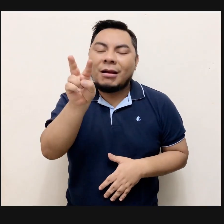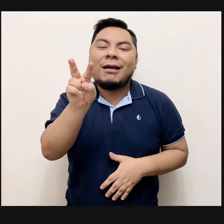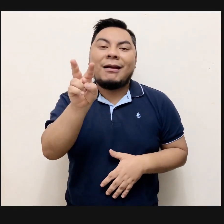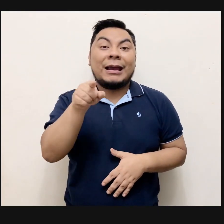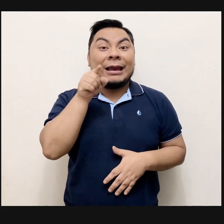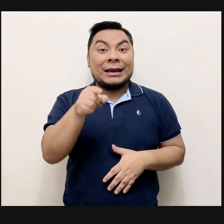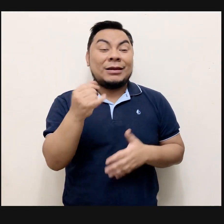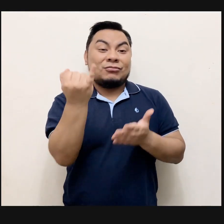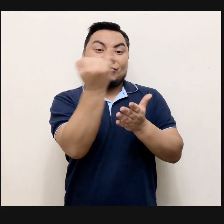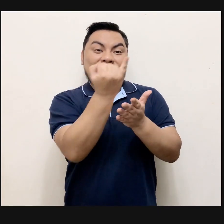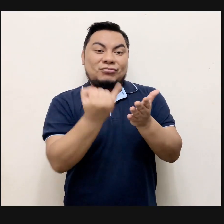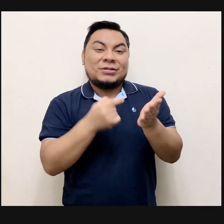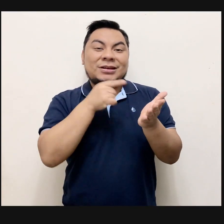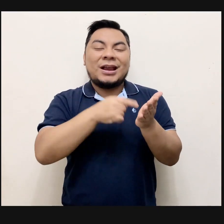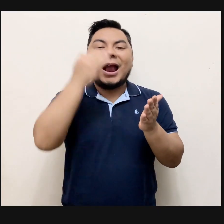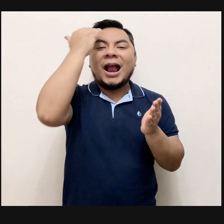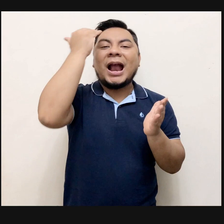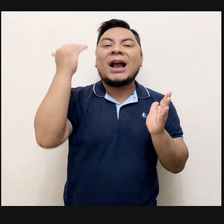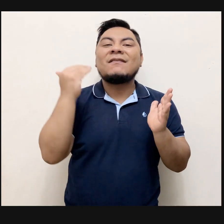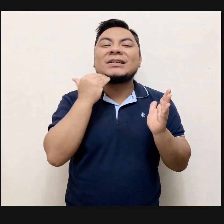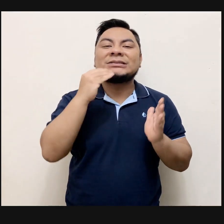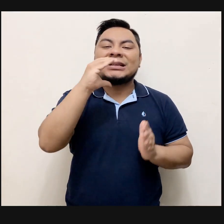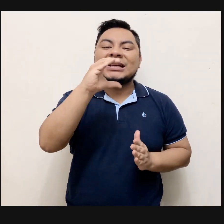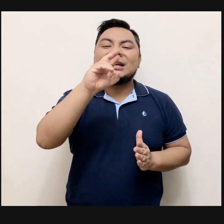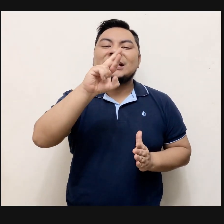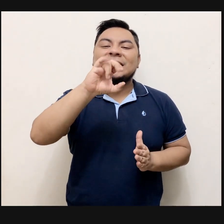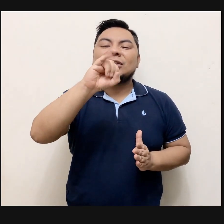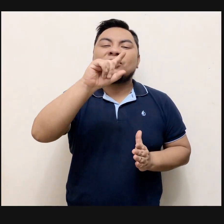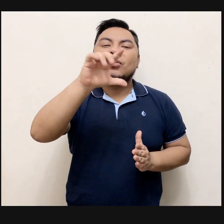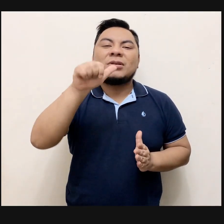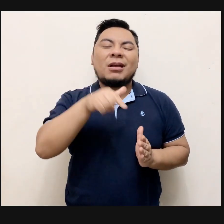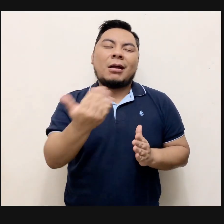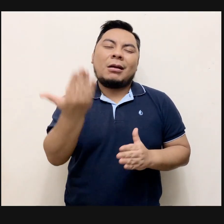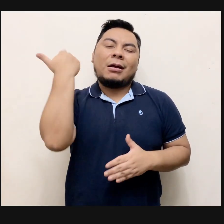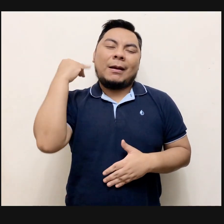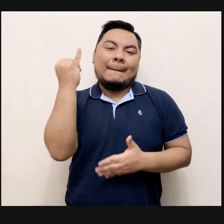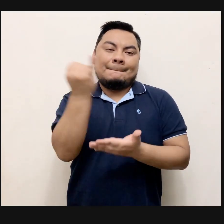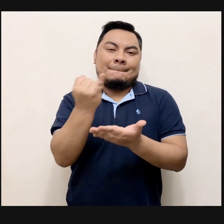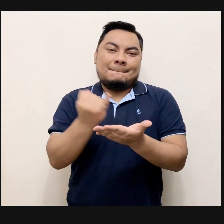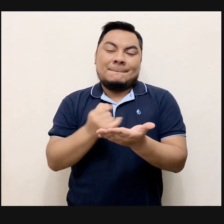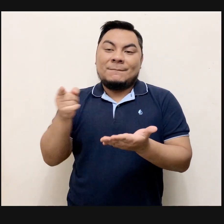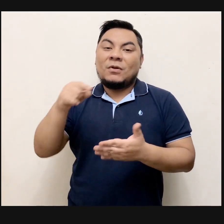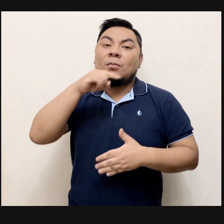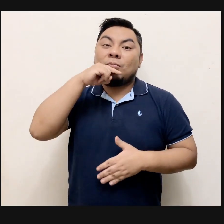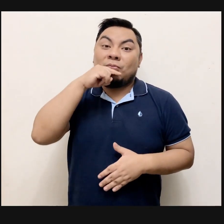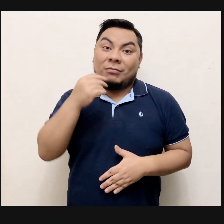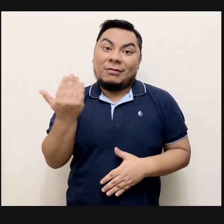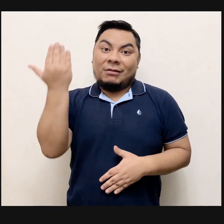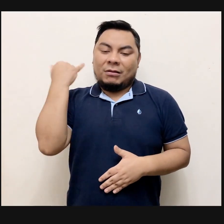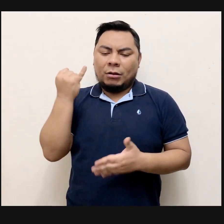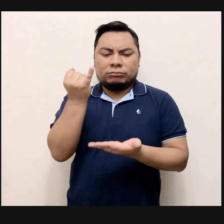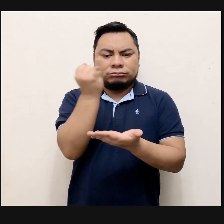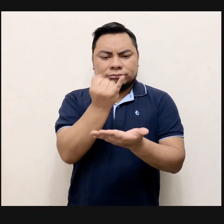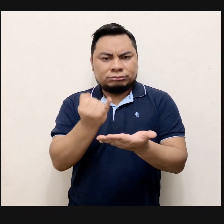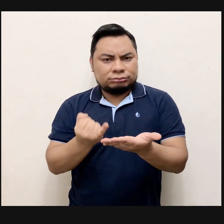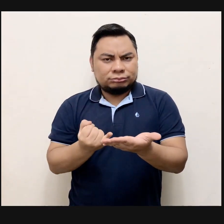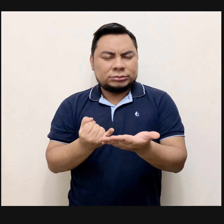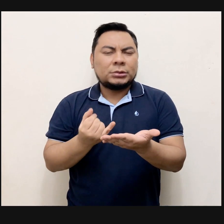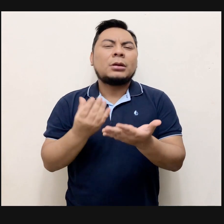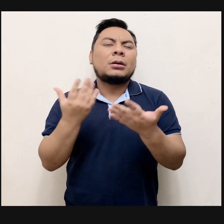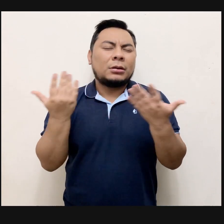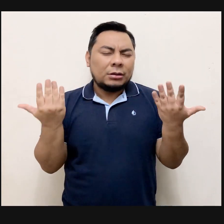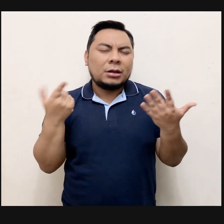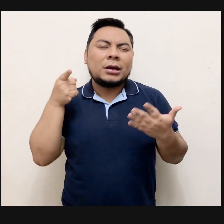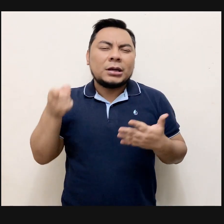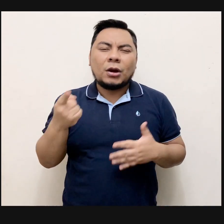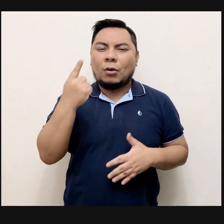orden cronológico, La Cabeza de Criolla es la primera pintura realizada por una mujer que encontrarás. Por